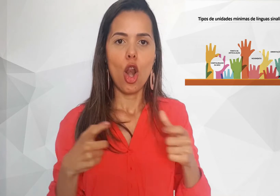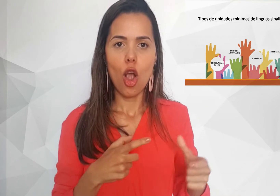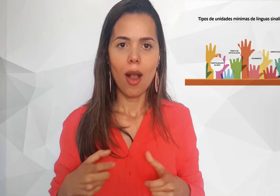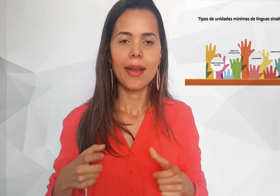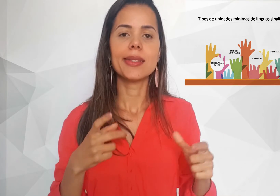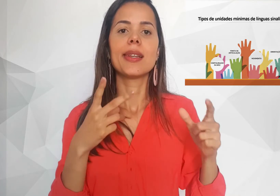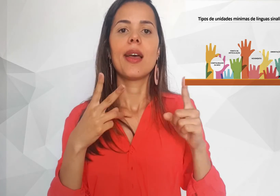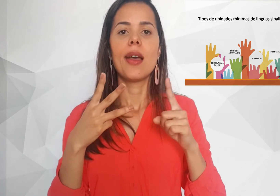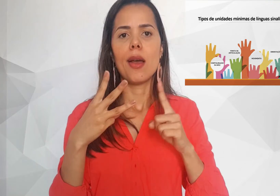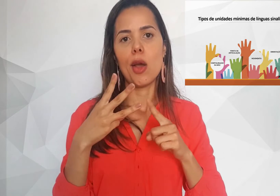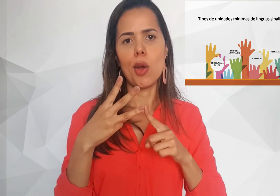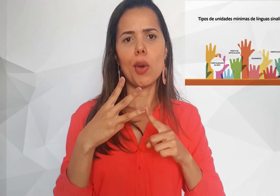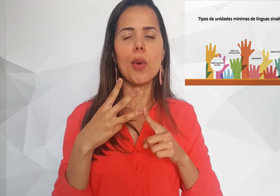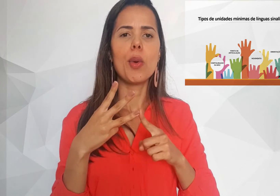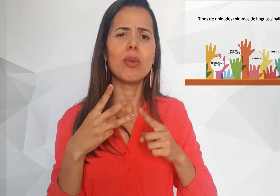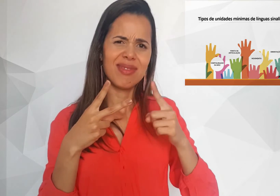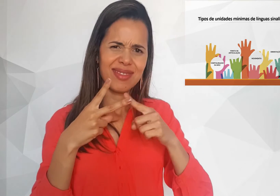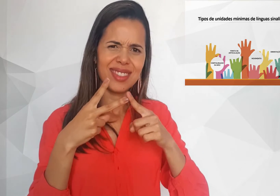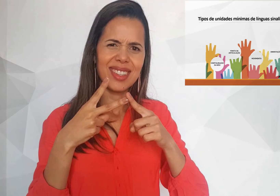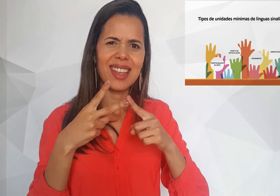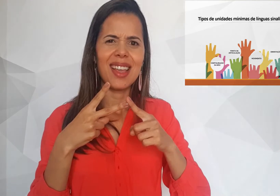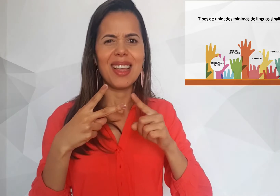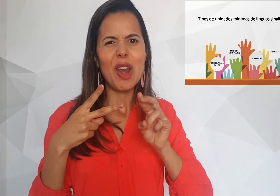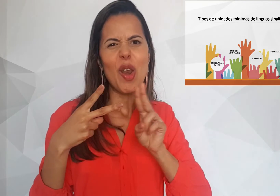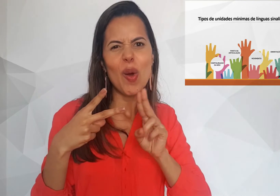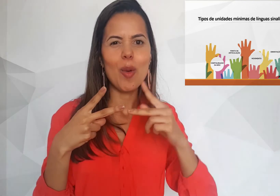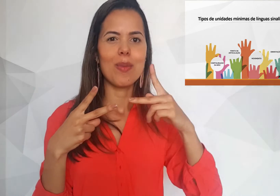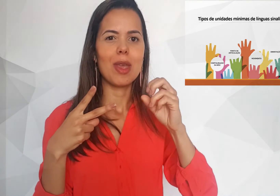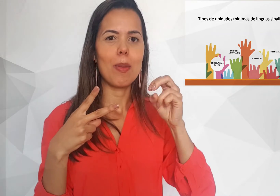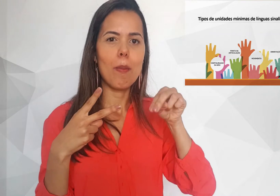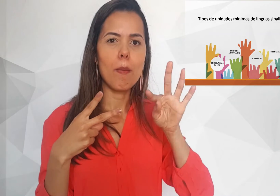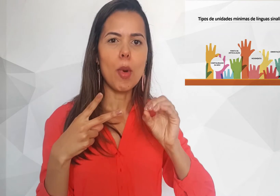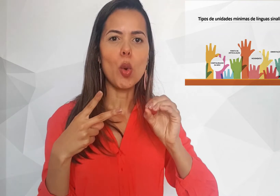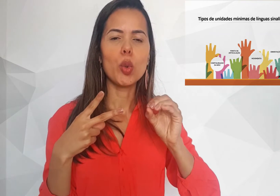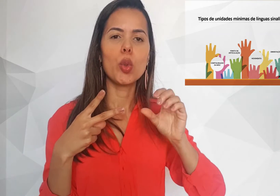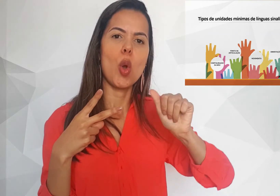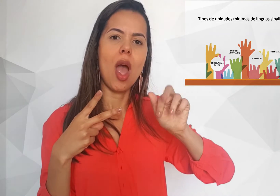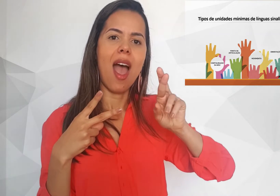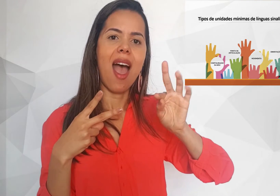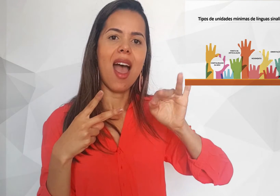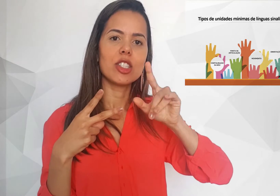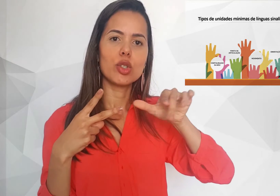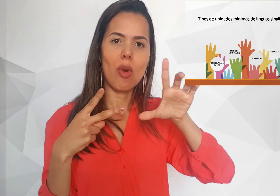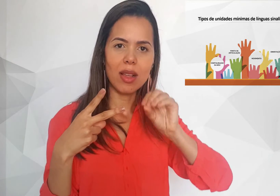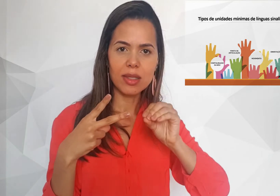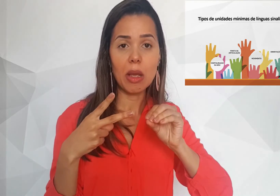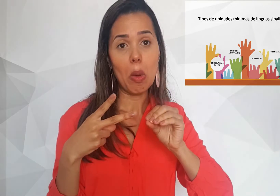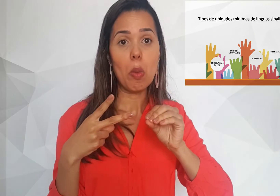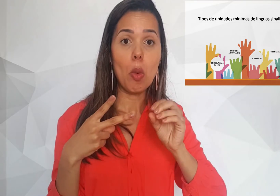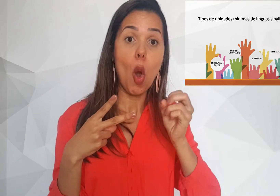de articulação ou locação, tá? A gente usa os mesmos termos para fazer referência a esse aspecto, o movimento, a orientação da